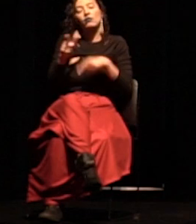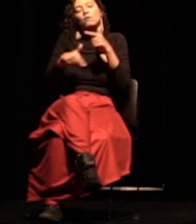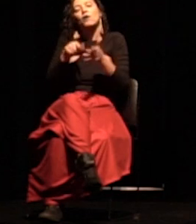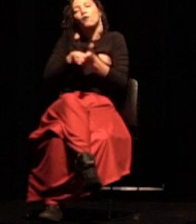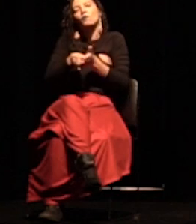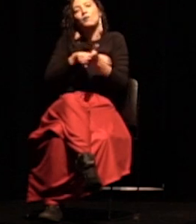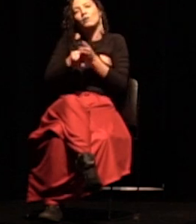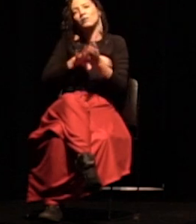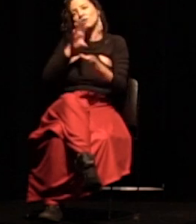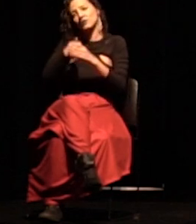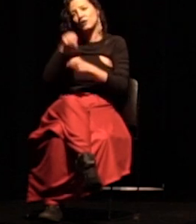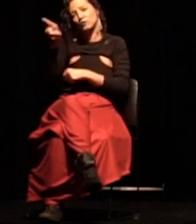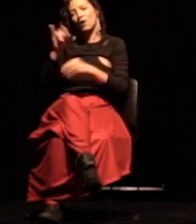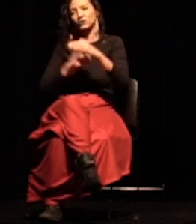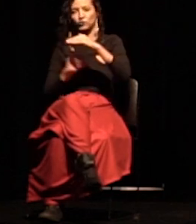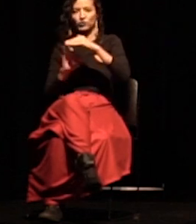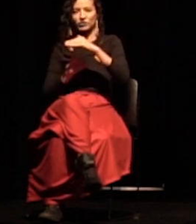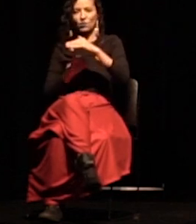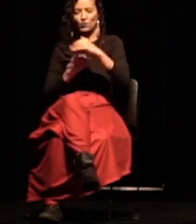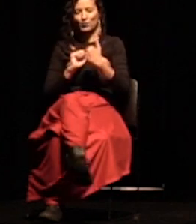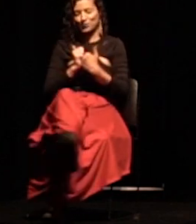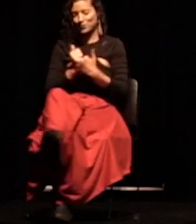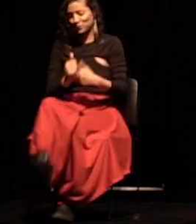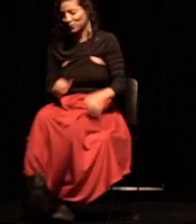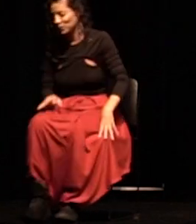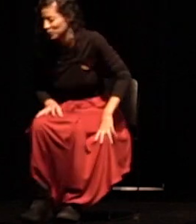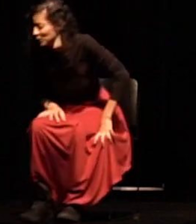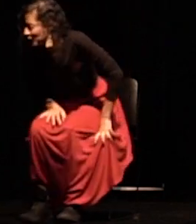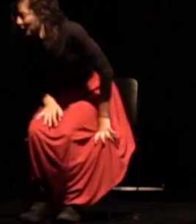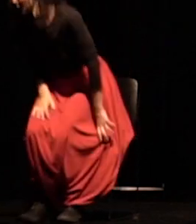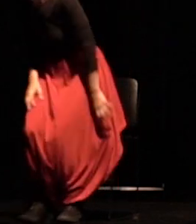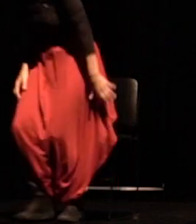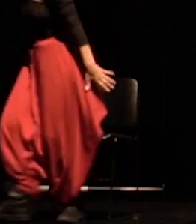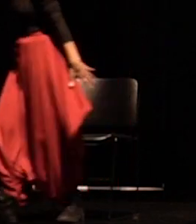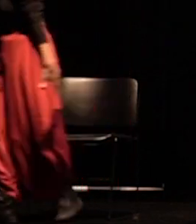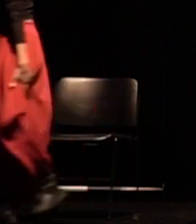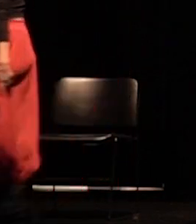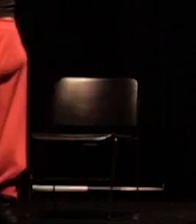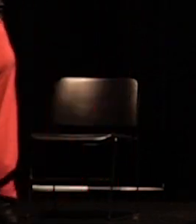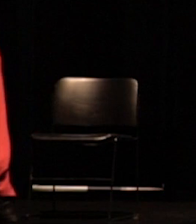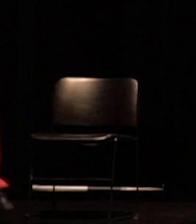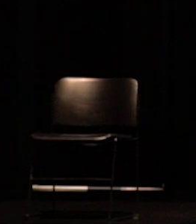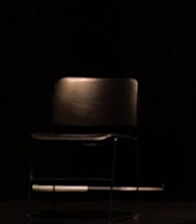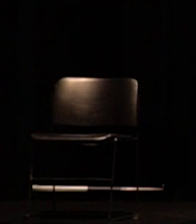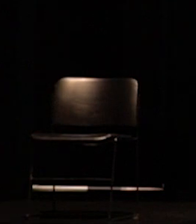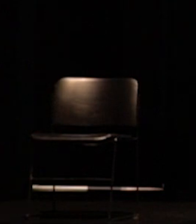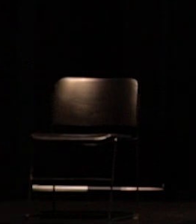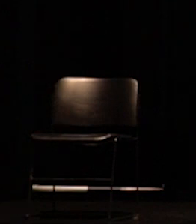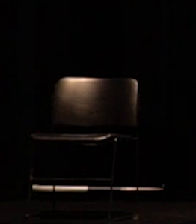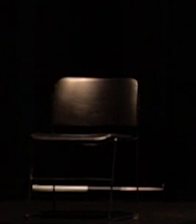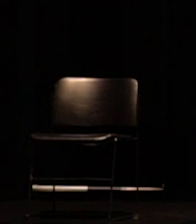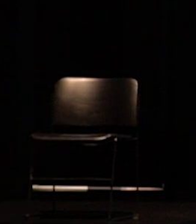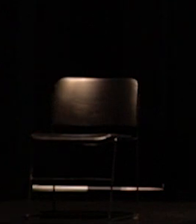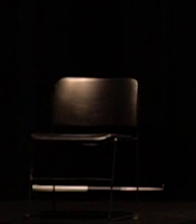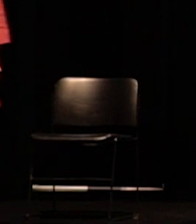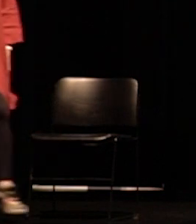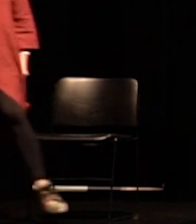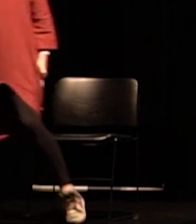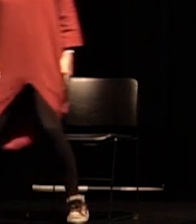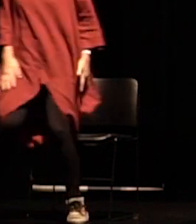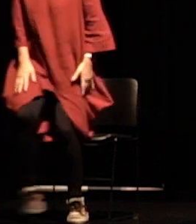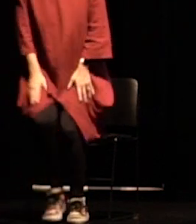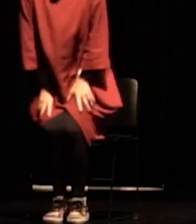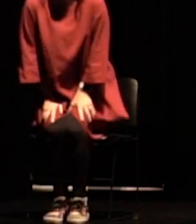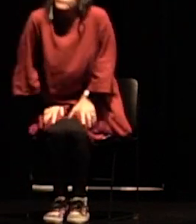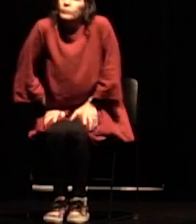Funarte. Então, há essa desenvoltura da Ioli em conhecer bem a obra dos construtivos russos. Então,